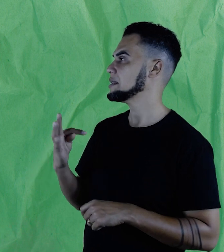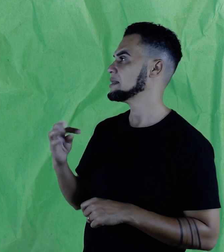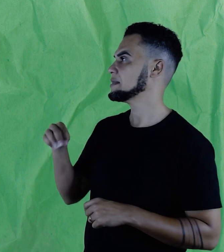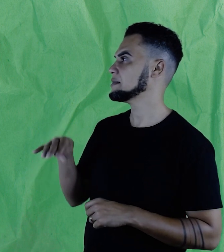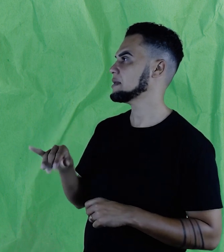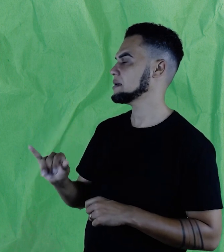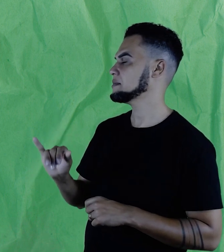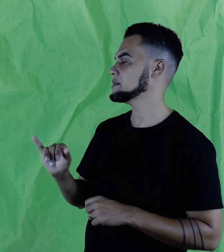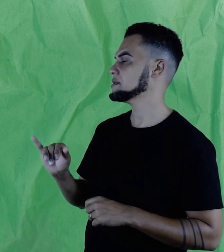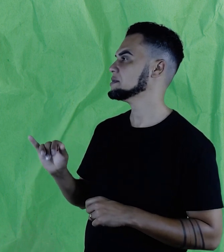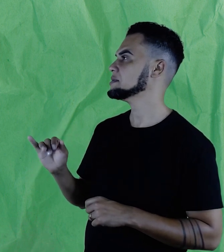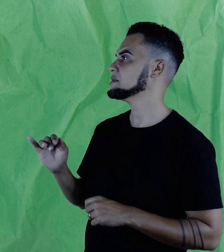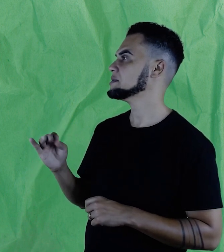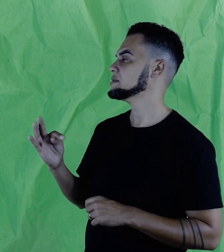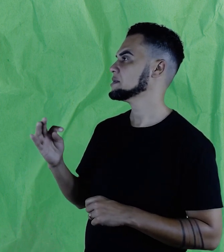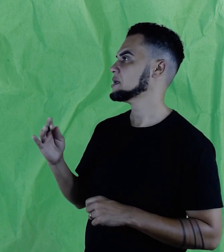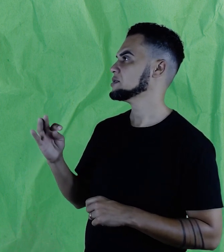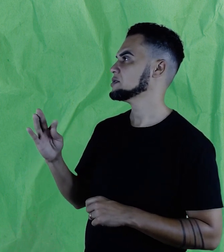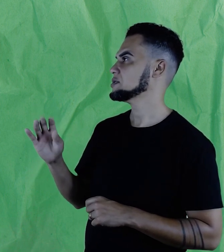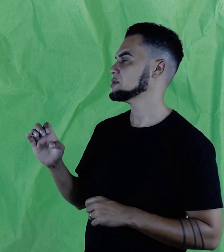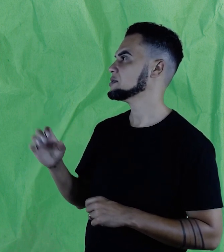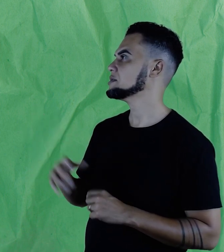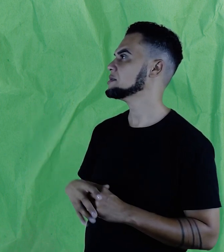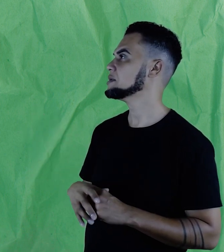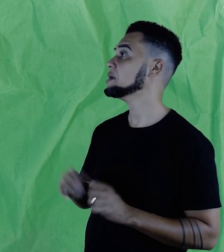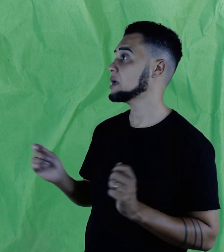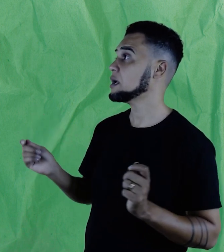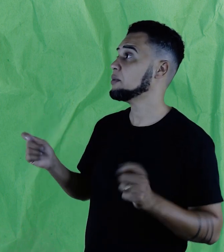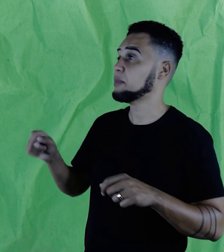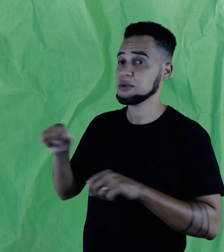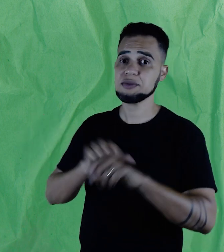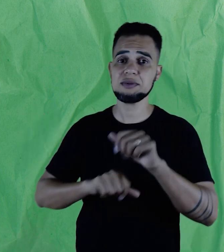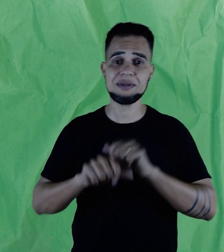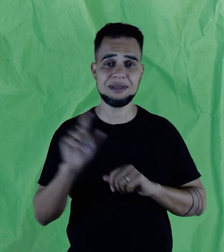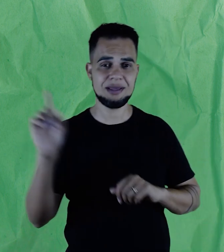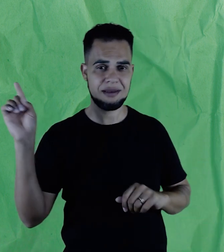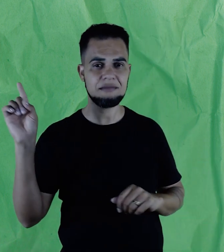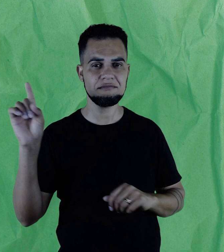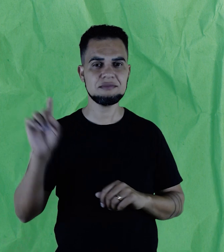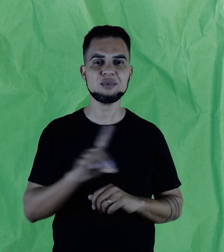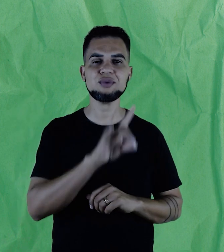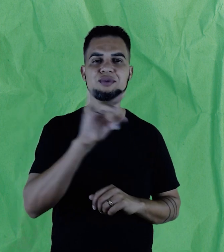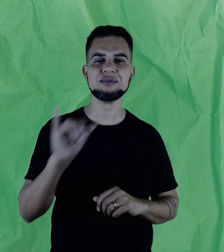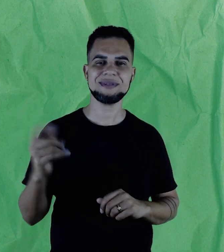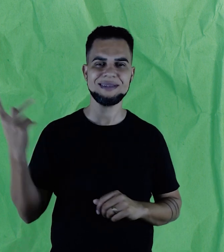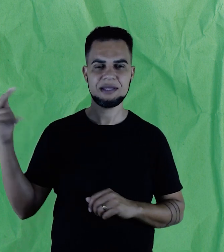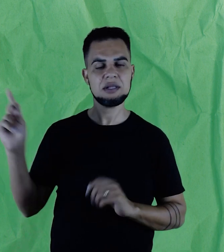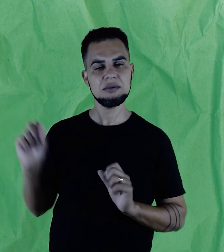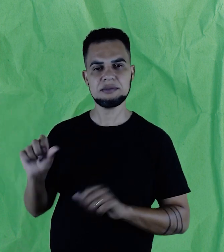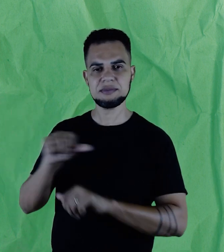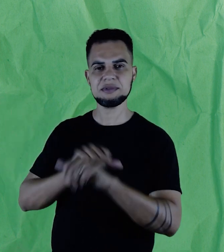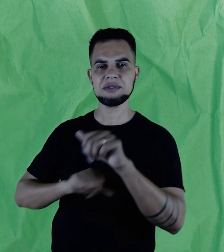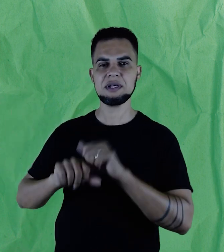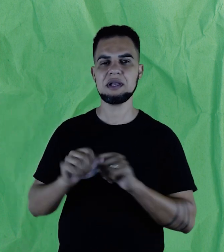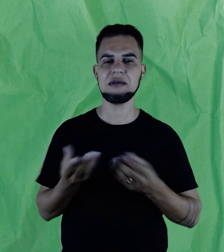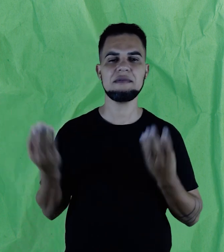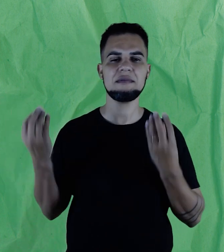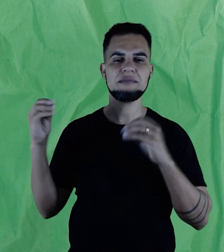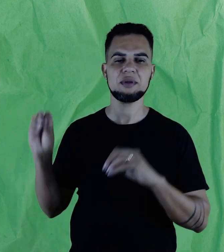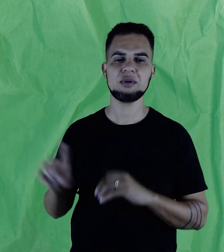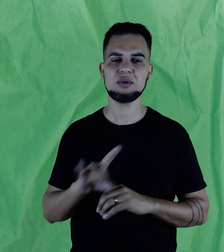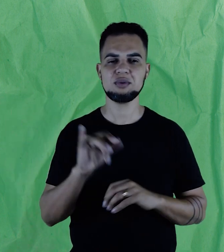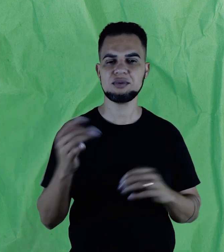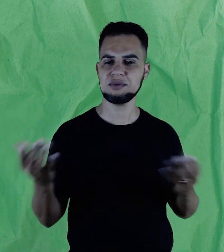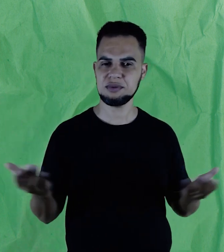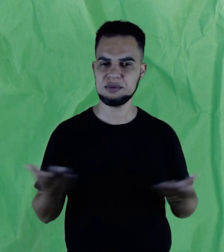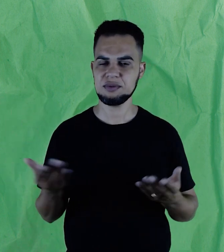timestamp, tá? E olha que eu posso alterar aqui, né, a data dele. Estou colocando aqui a data de